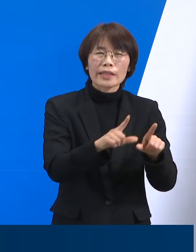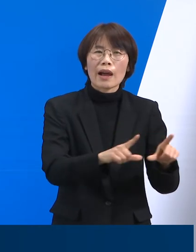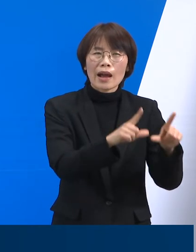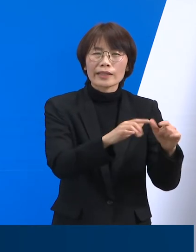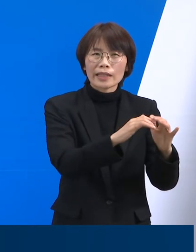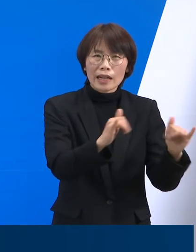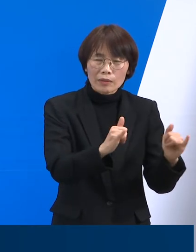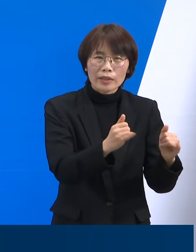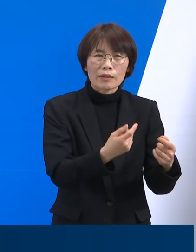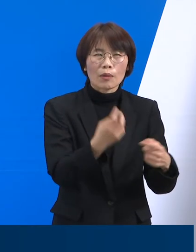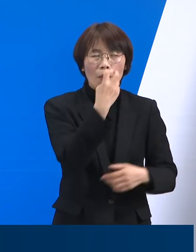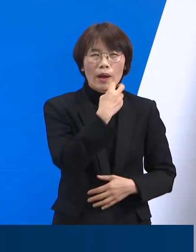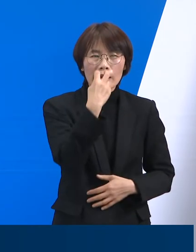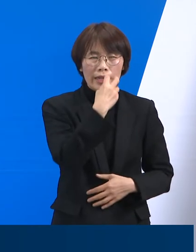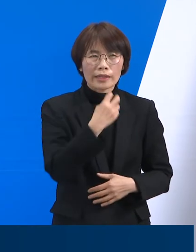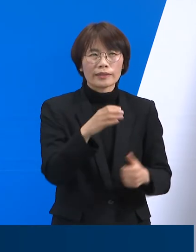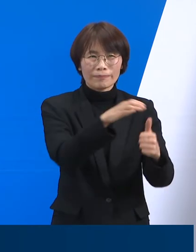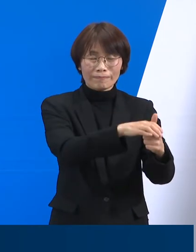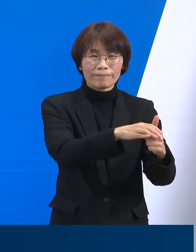자율성을 강화합니다.